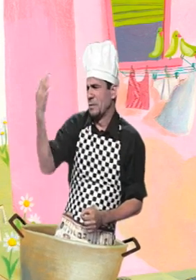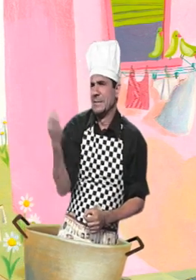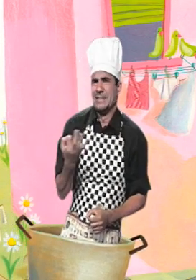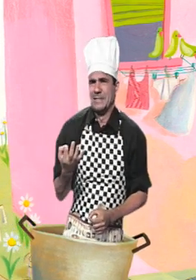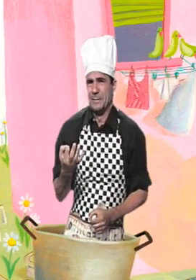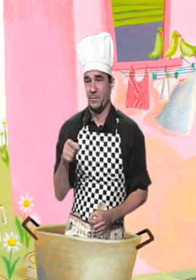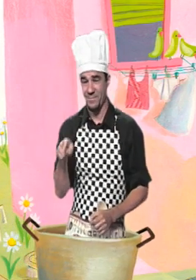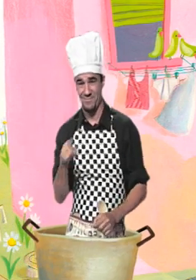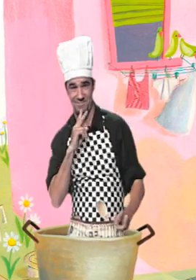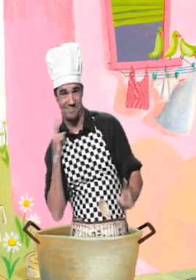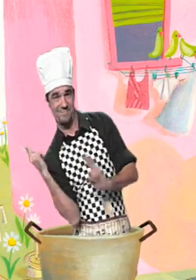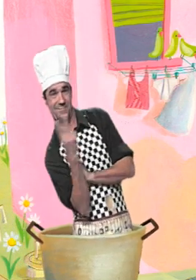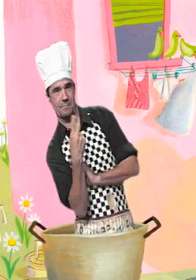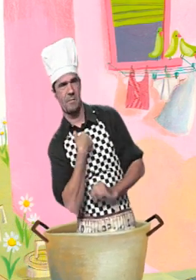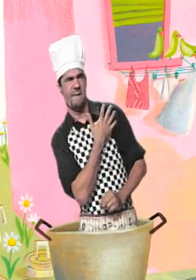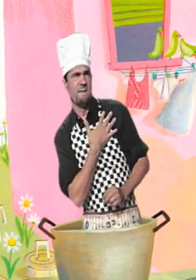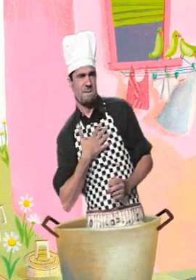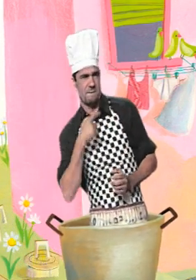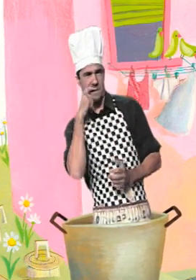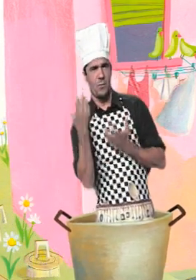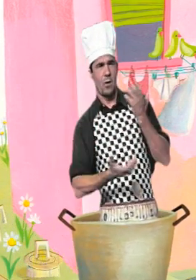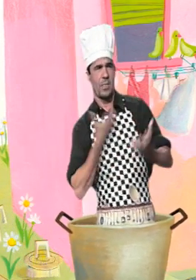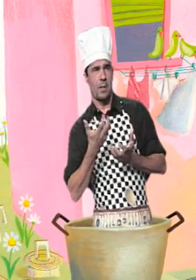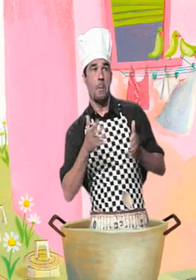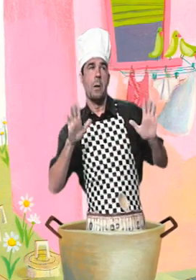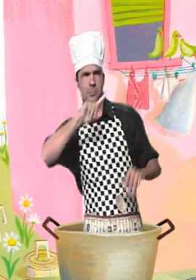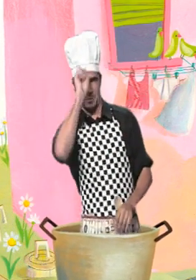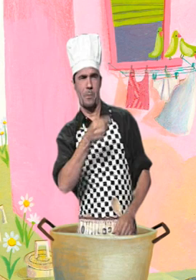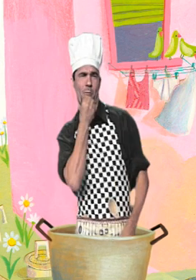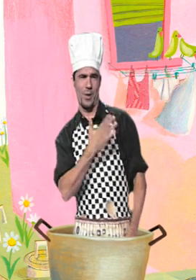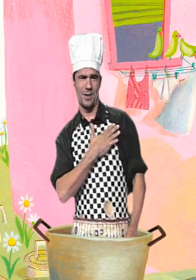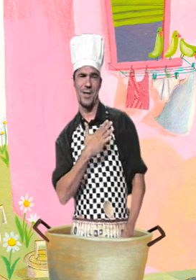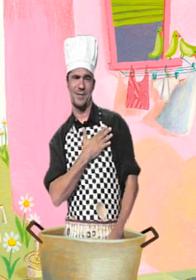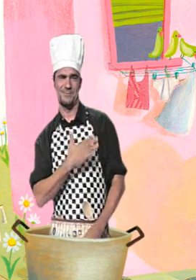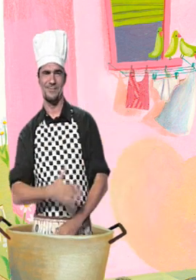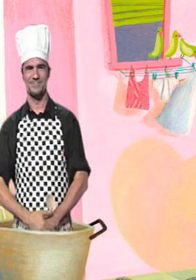gran?», el nen responia «Vull ser cuiner i també bona persona».